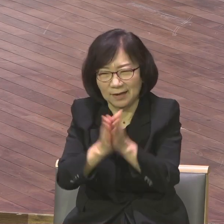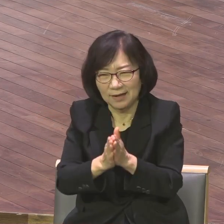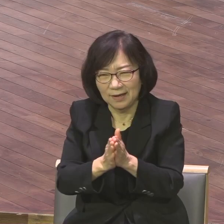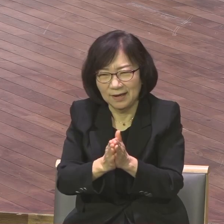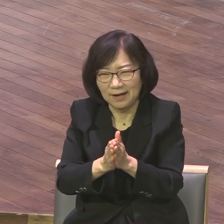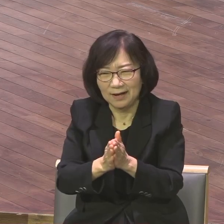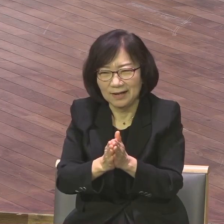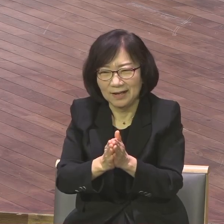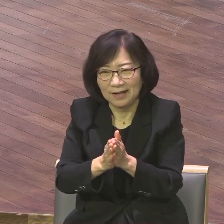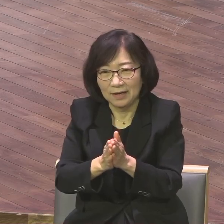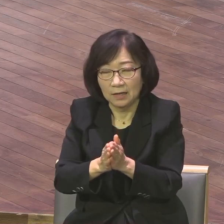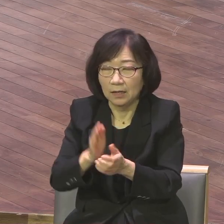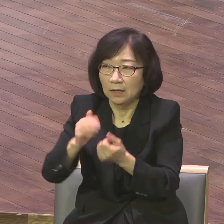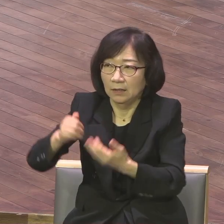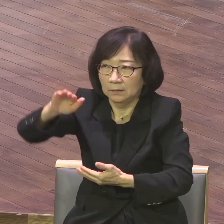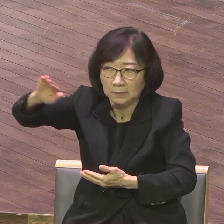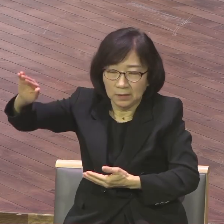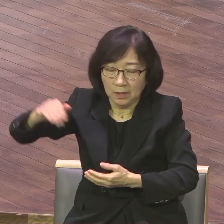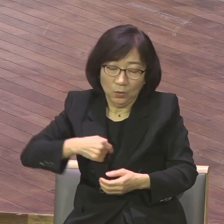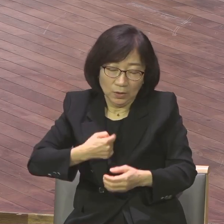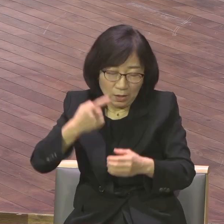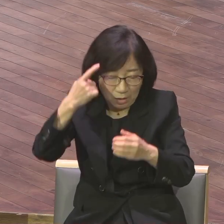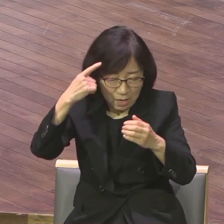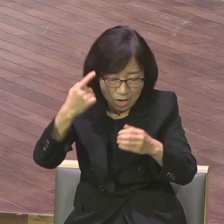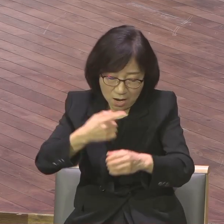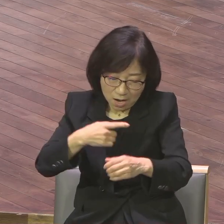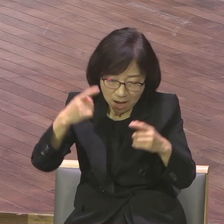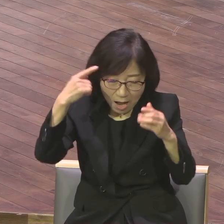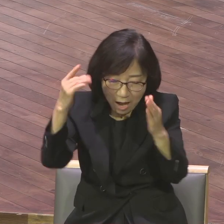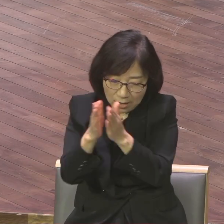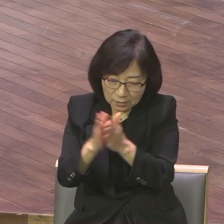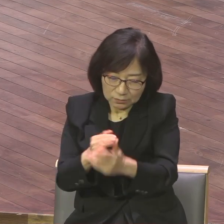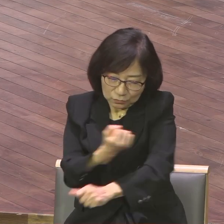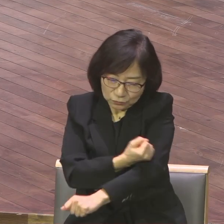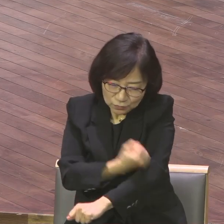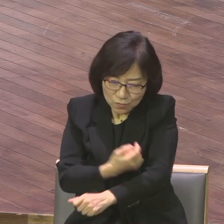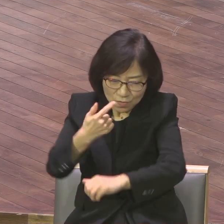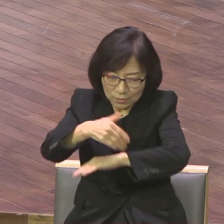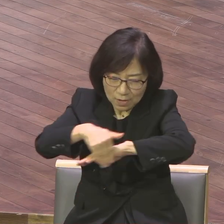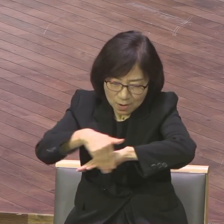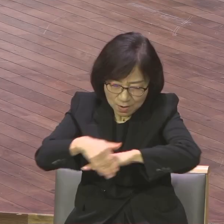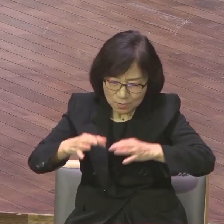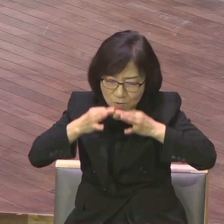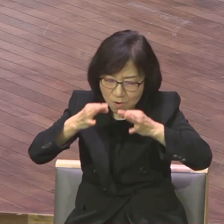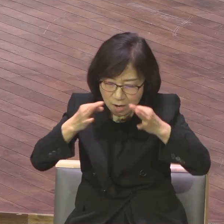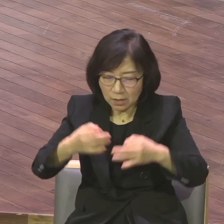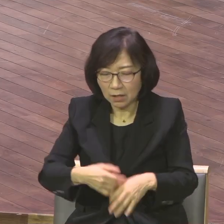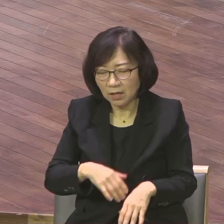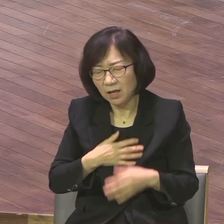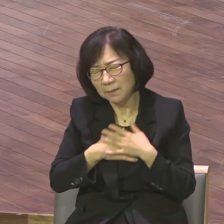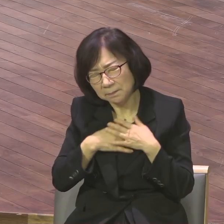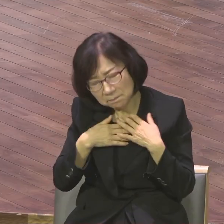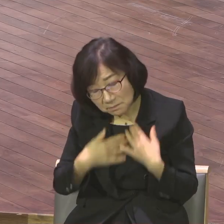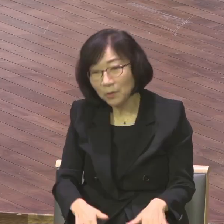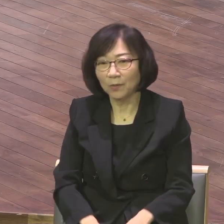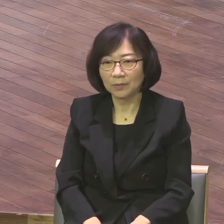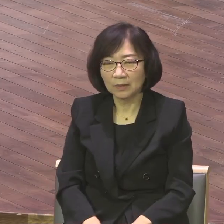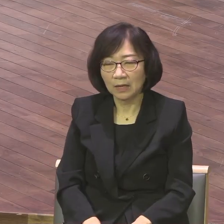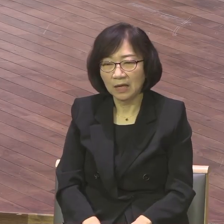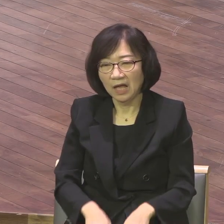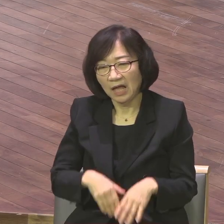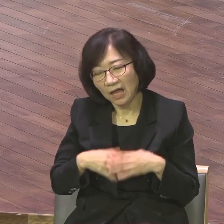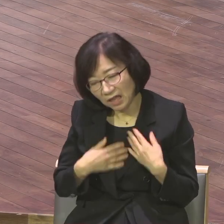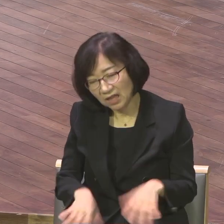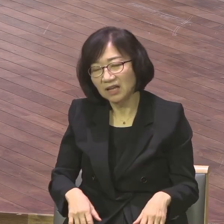혼자 하니까 얼마나 피곤합니까? 자기 인생을 자기가 살아야 되니까. 그래서 이 피곤이란 말이 입에 달아붙어